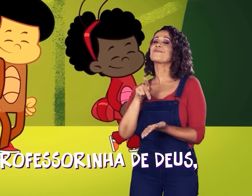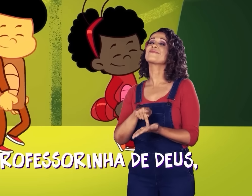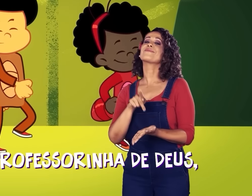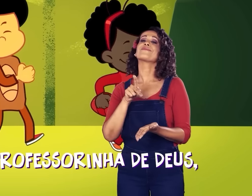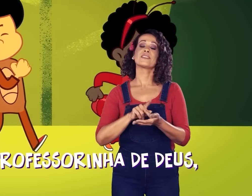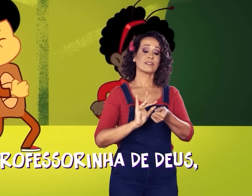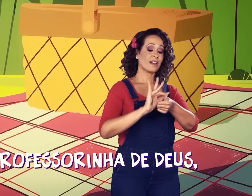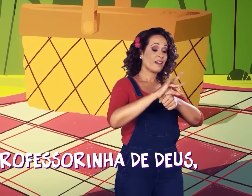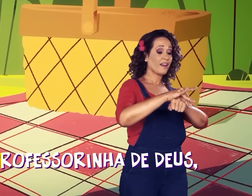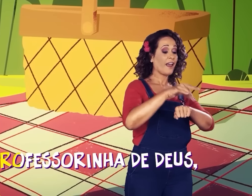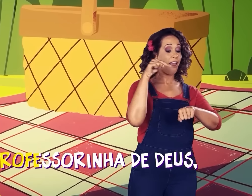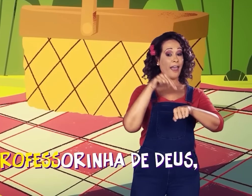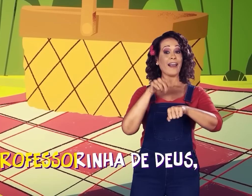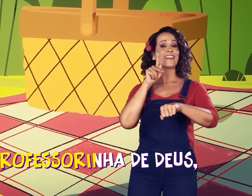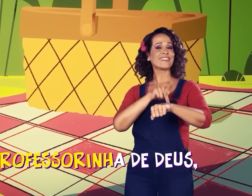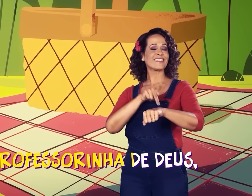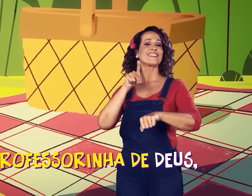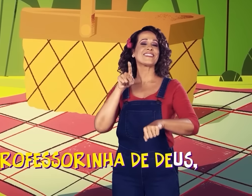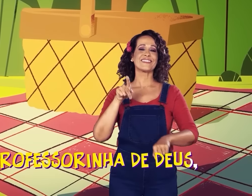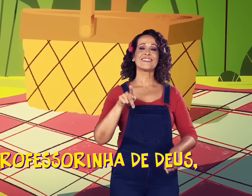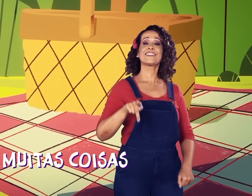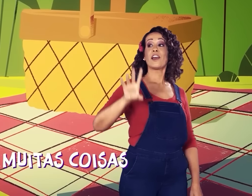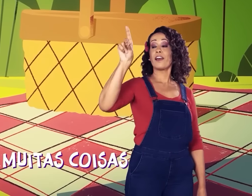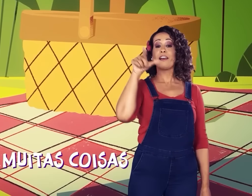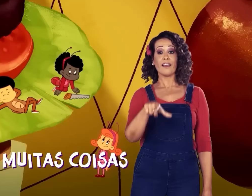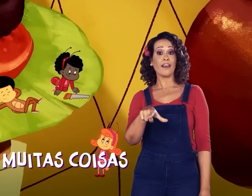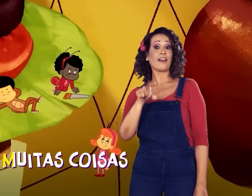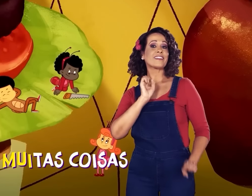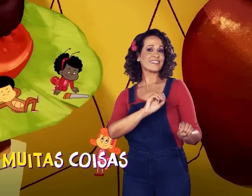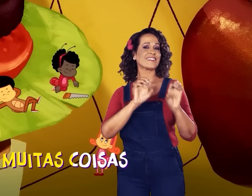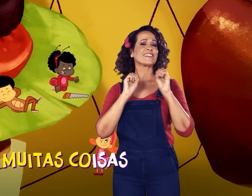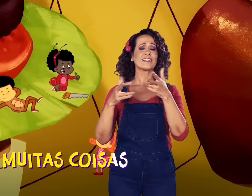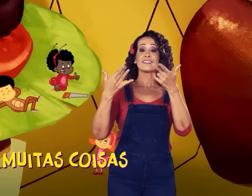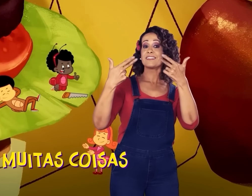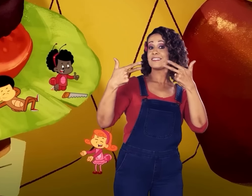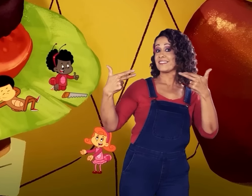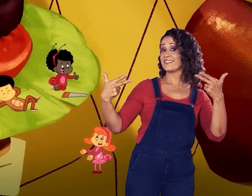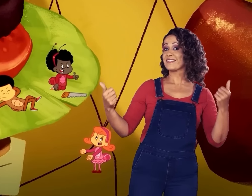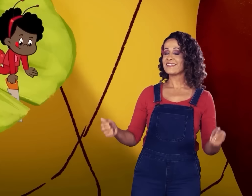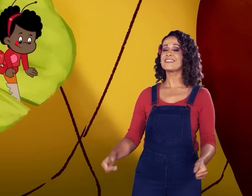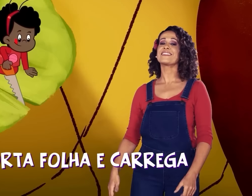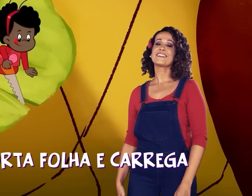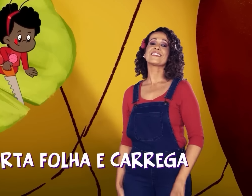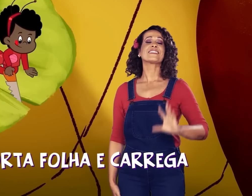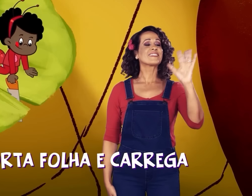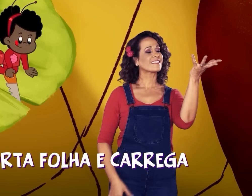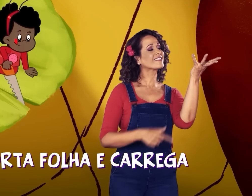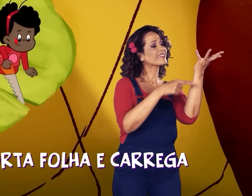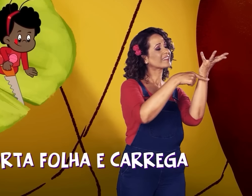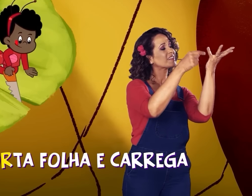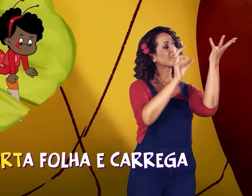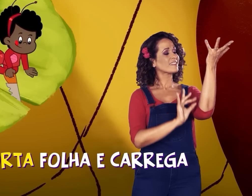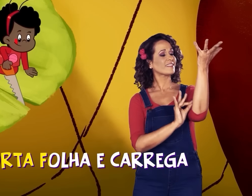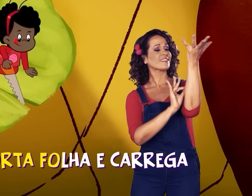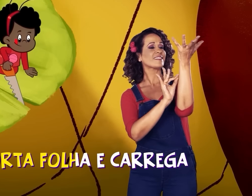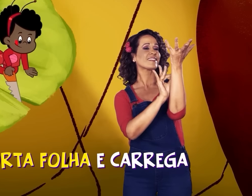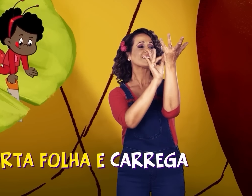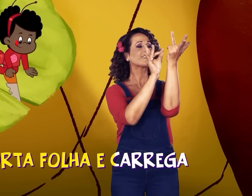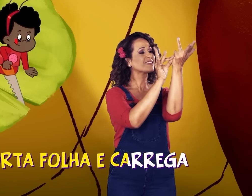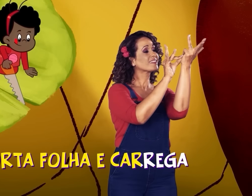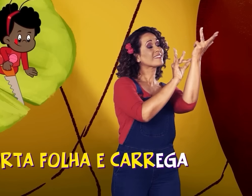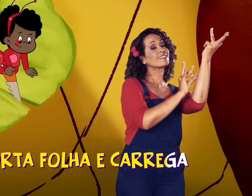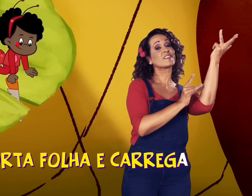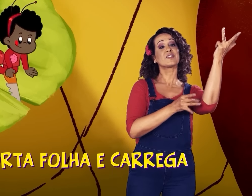a formiguinha, a professorinha de Deus, nos ensina muitas coisas. A formiguinha corta a folha